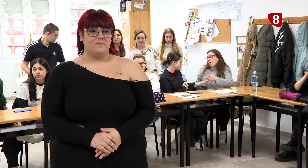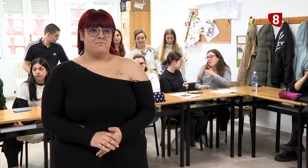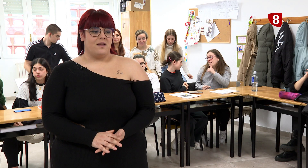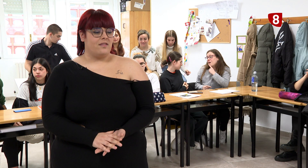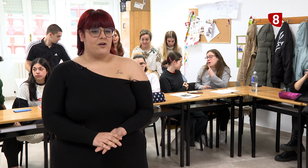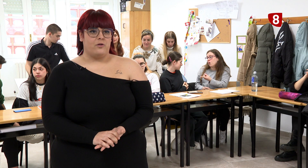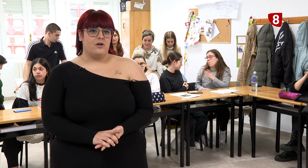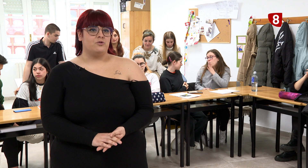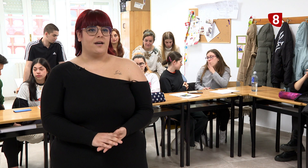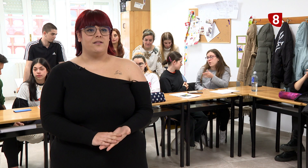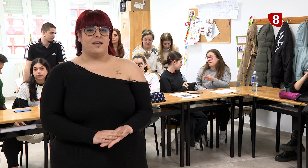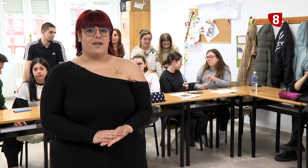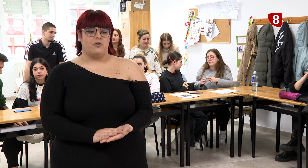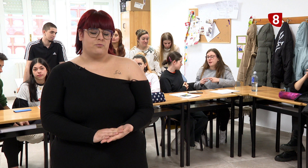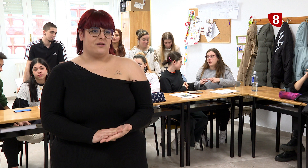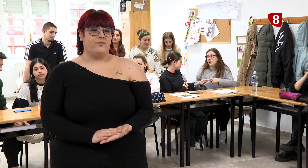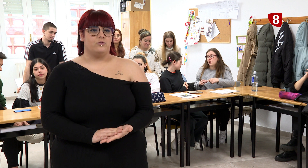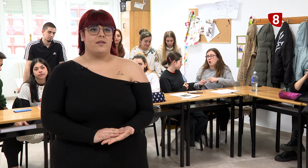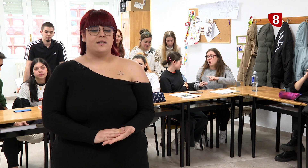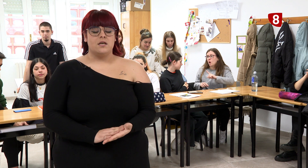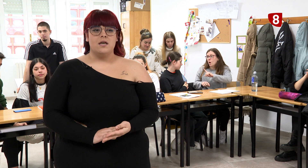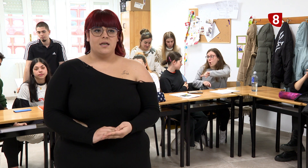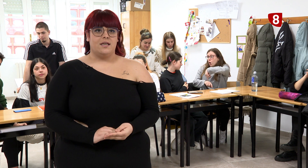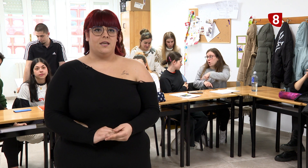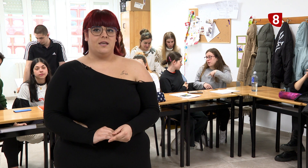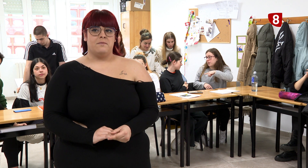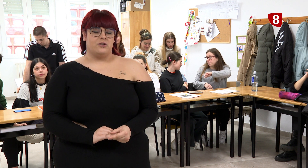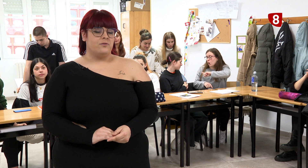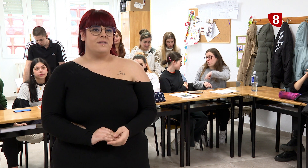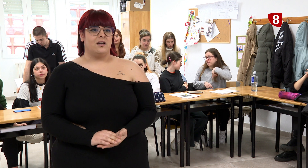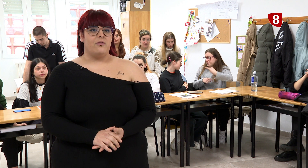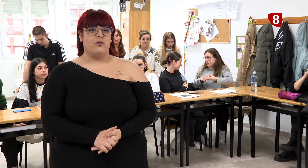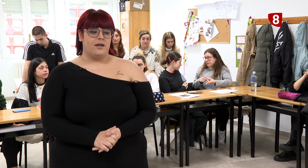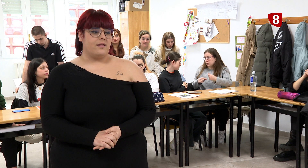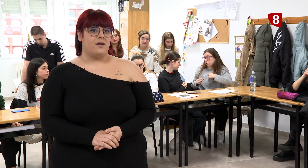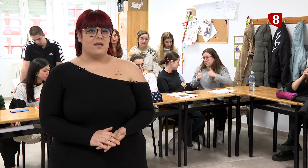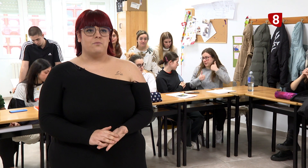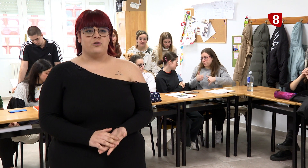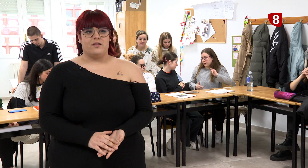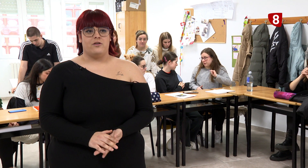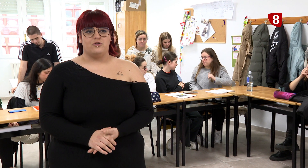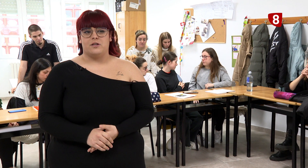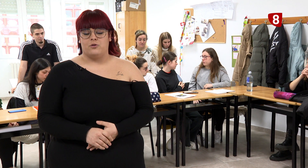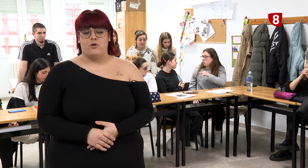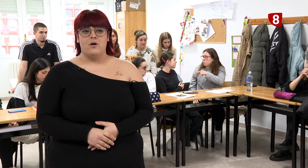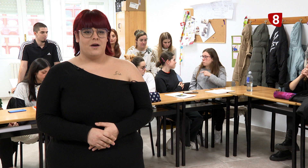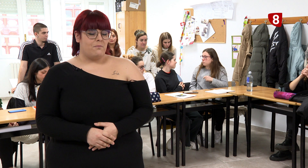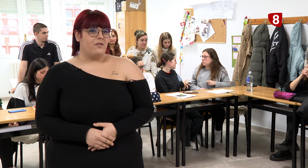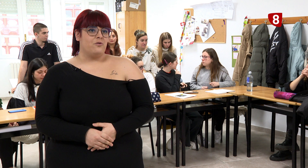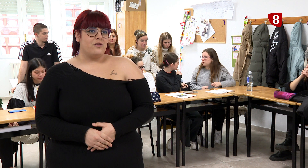la verdad que he conocido mucha gente con muchas dificultades y estuve investigando, y la verdad que me llamó mucho la atención, sobre todo aprender un idioma